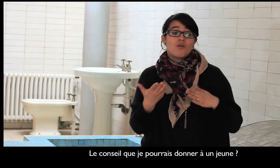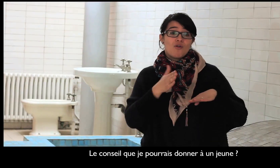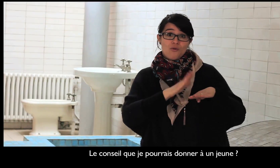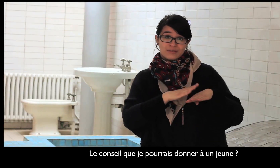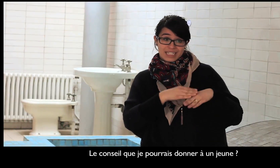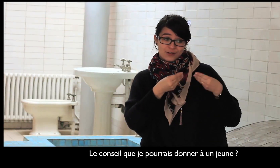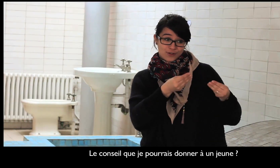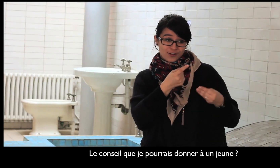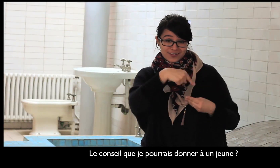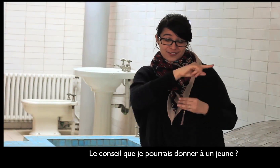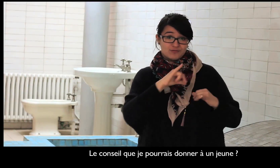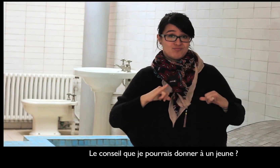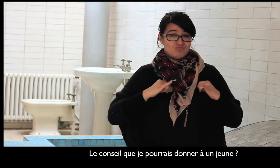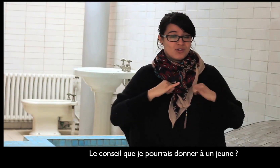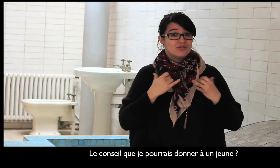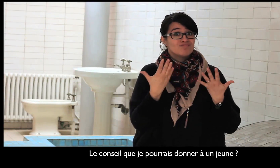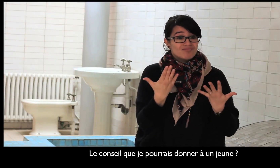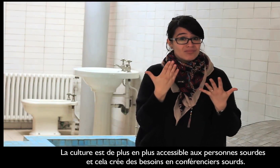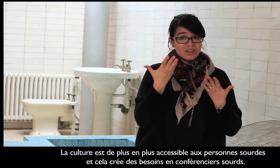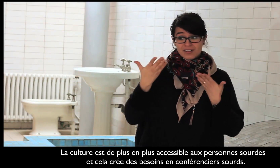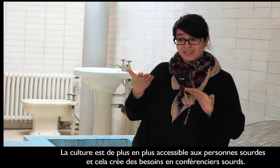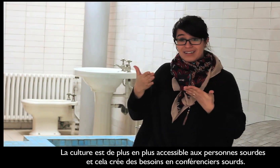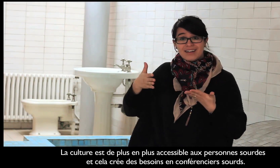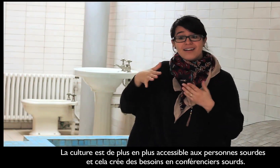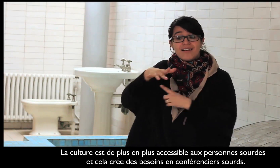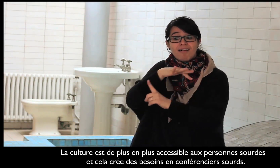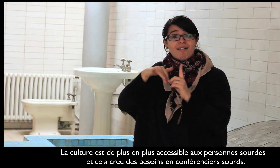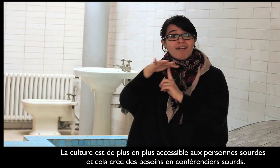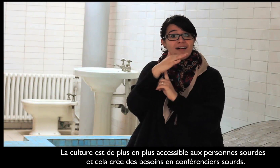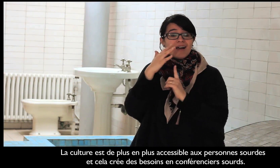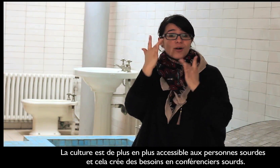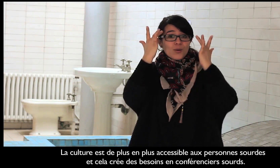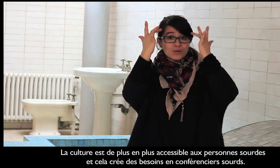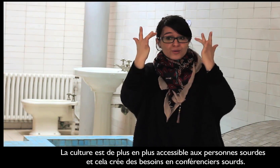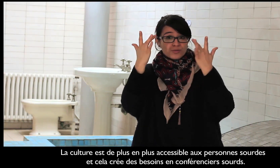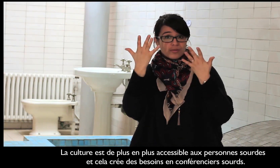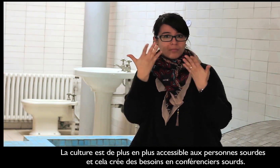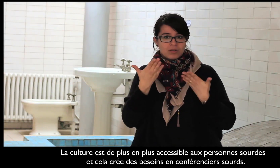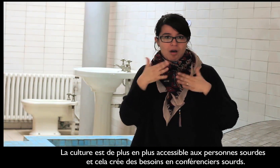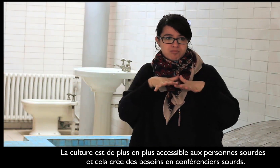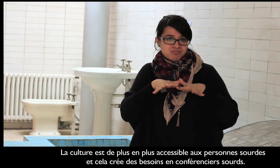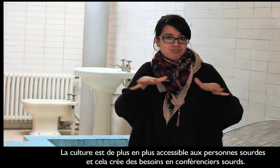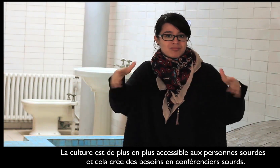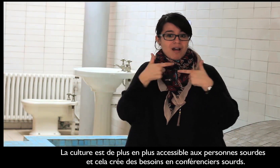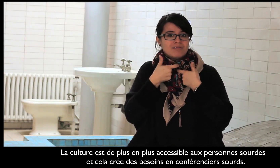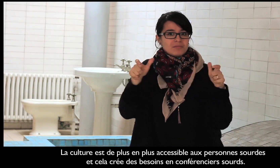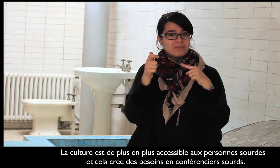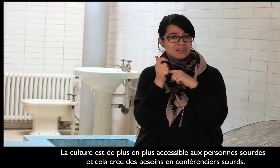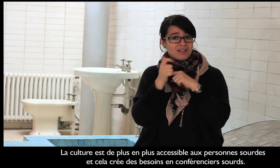Le conseil que je pourrais donner à un jeune ? La culture est de plus en plus accessible aux personnes sourdes et cela crée des